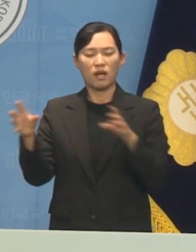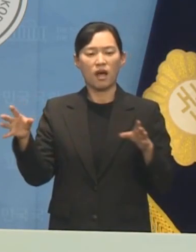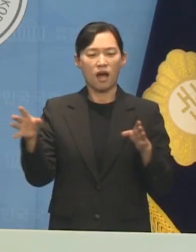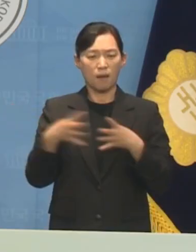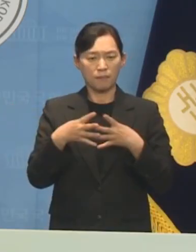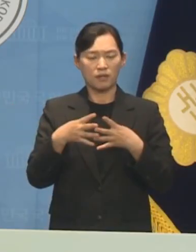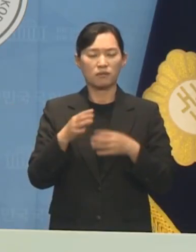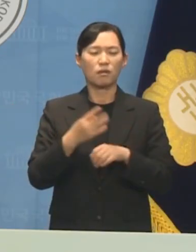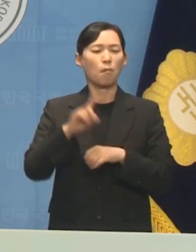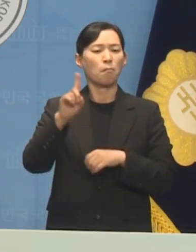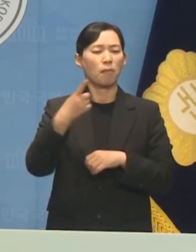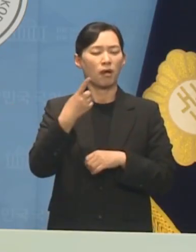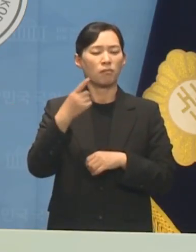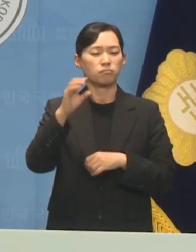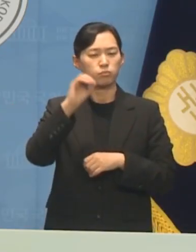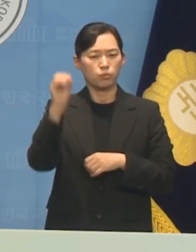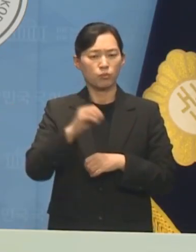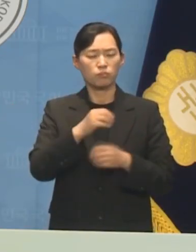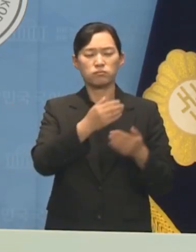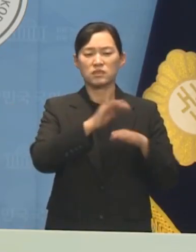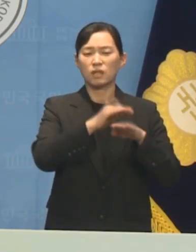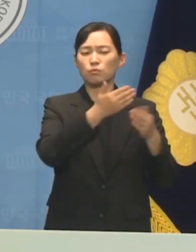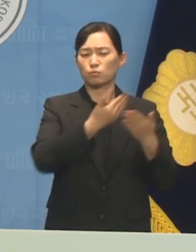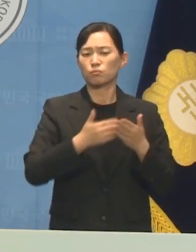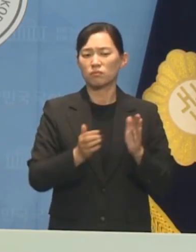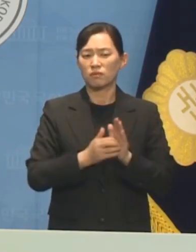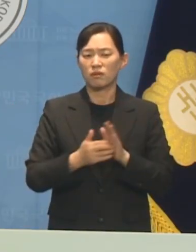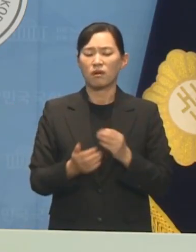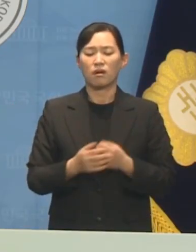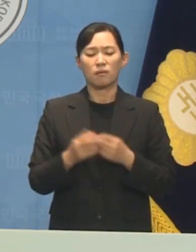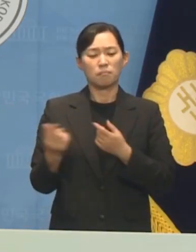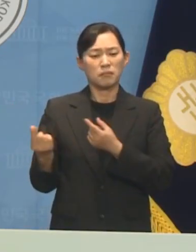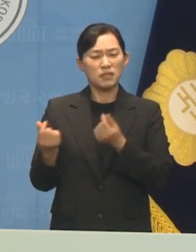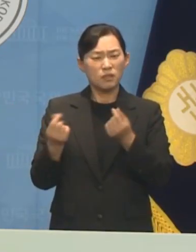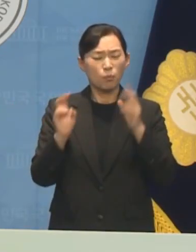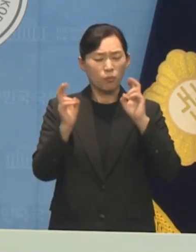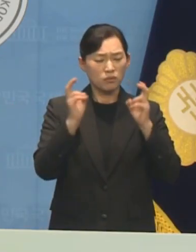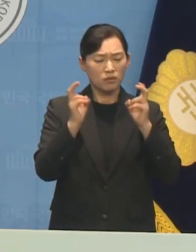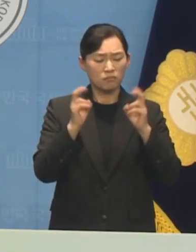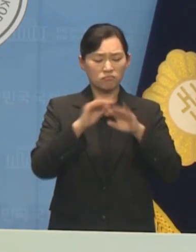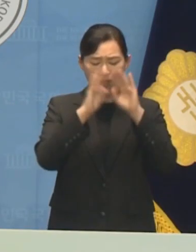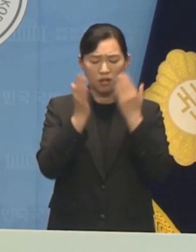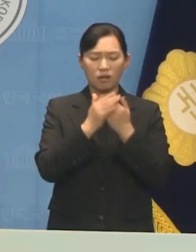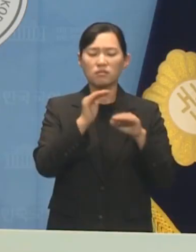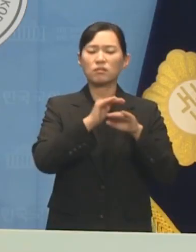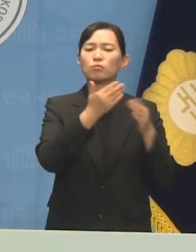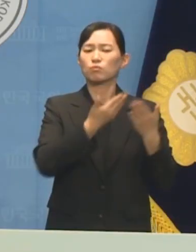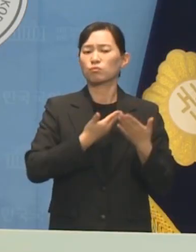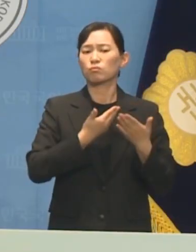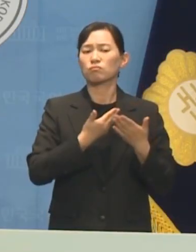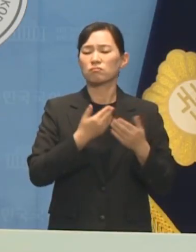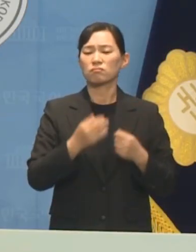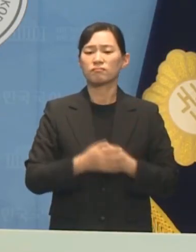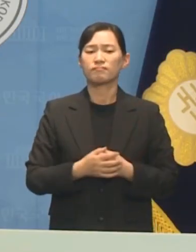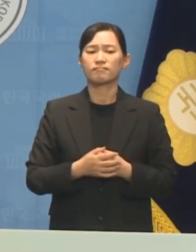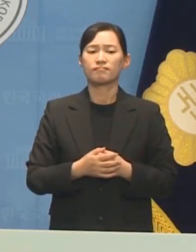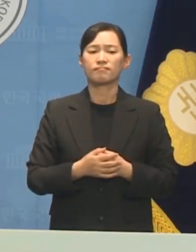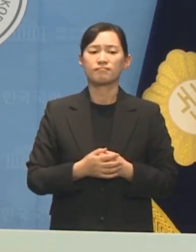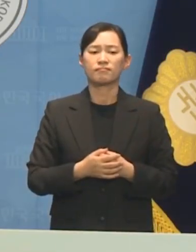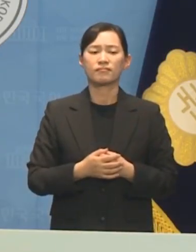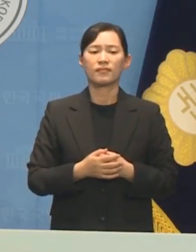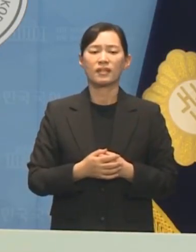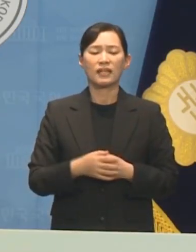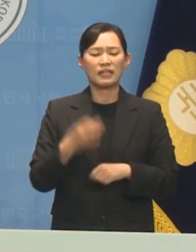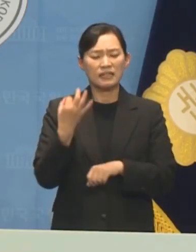차량 지급이 완료되었습니다. 동종업계의 차량 지급은 당연하게 이루어지고 있습니다.